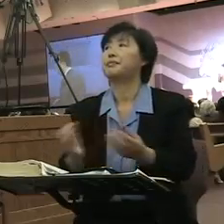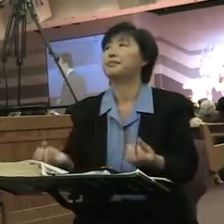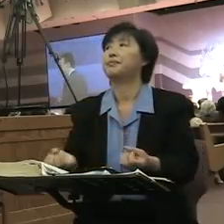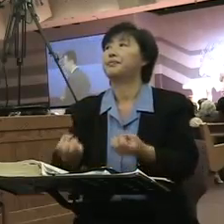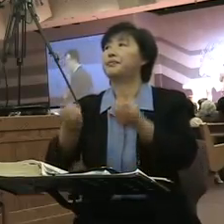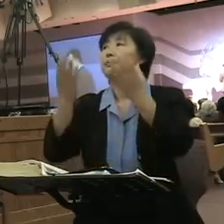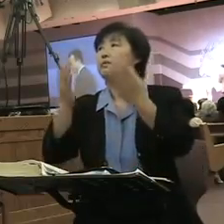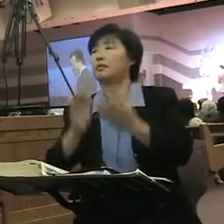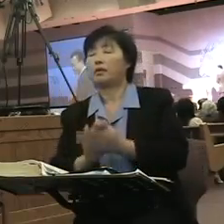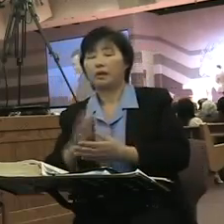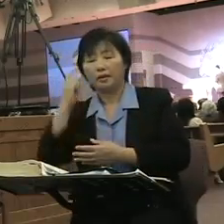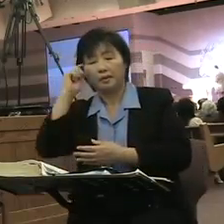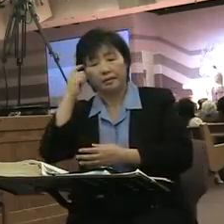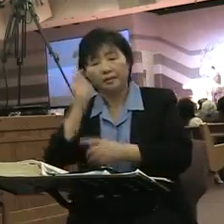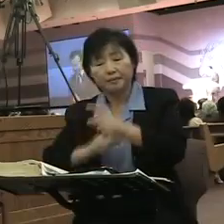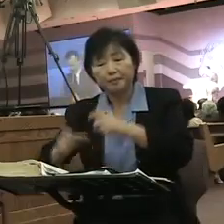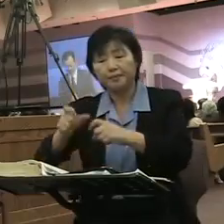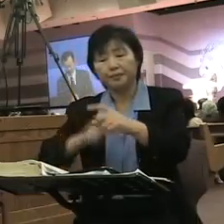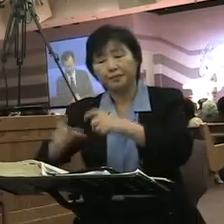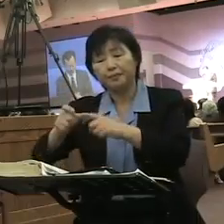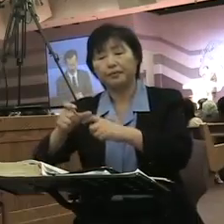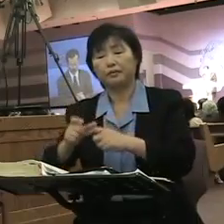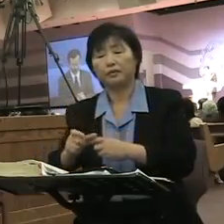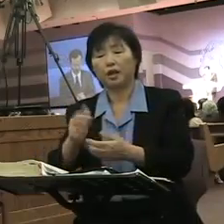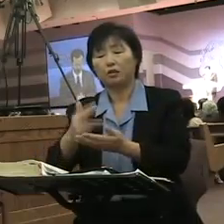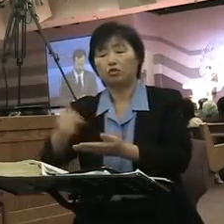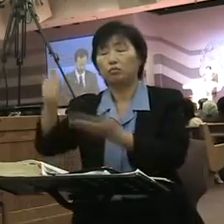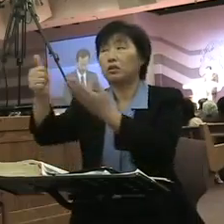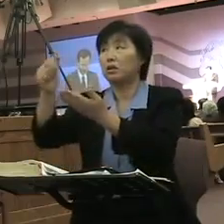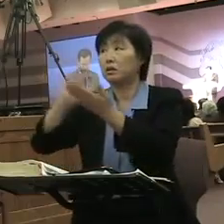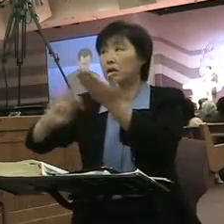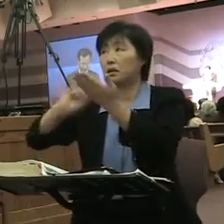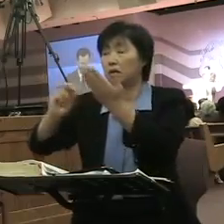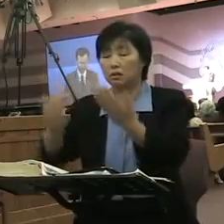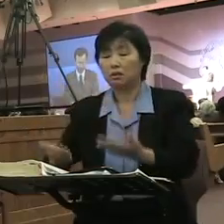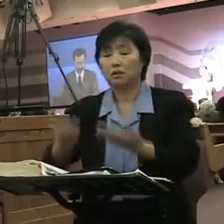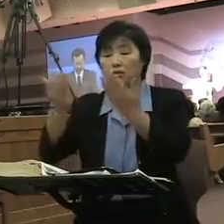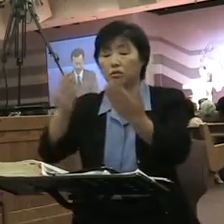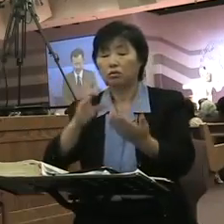생각하면 할수록 주님께 찬양 드릴 수밖에 없습니다.